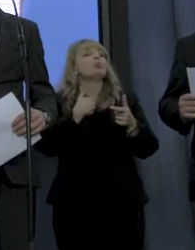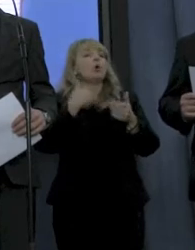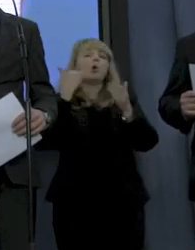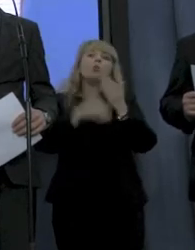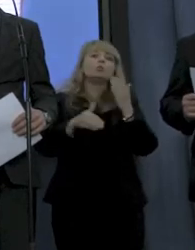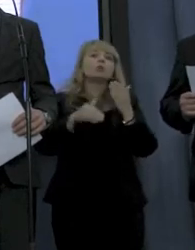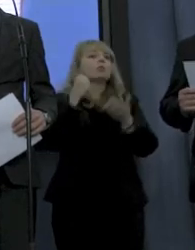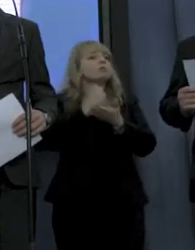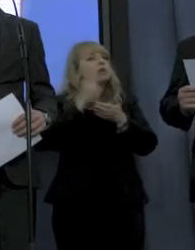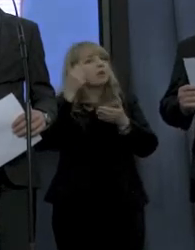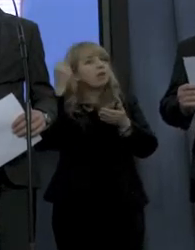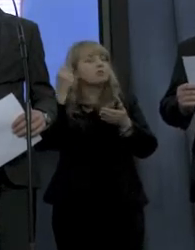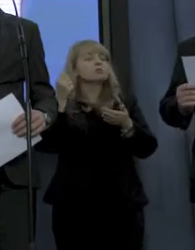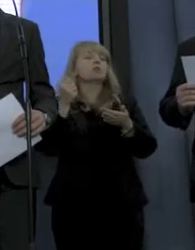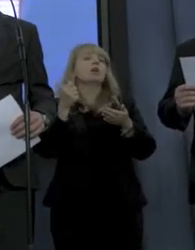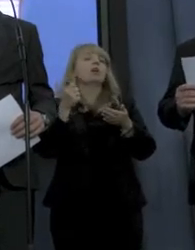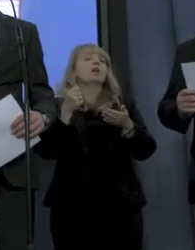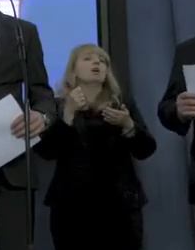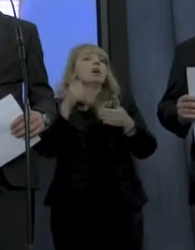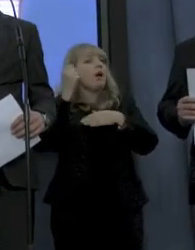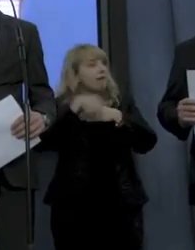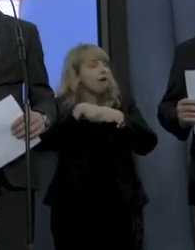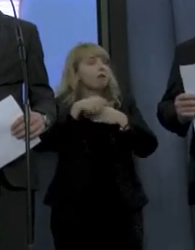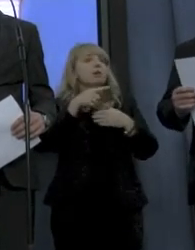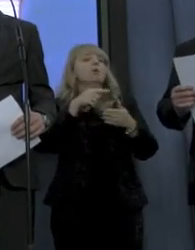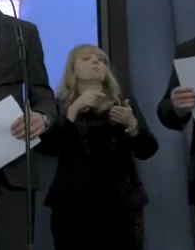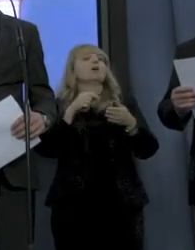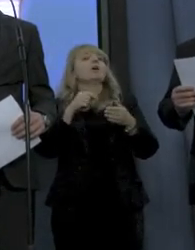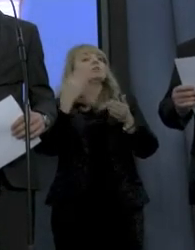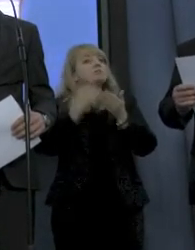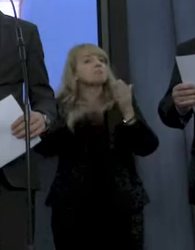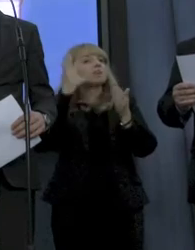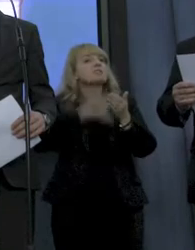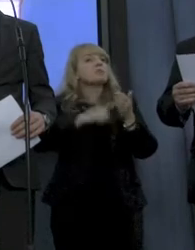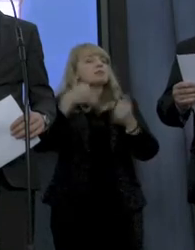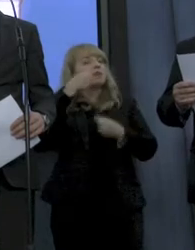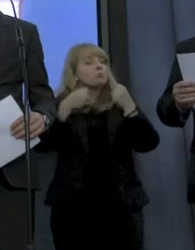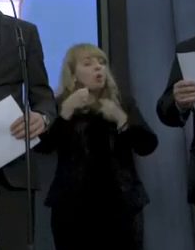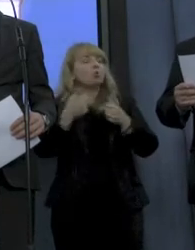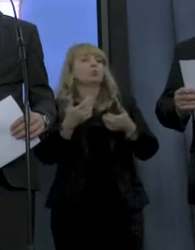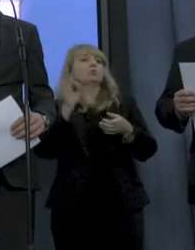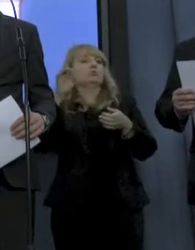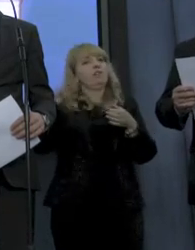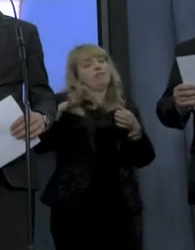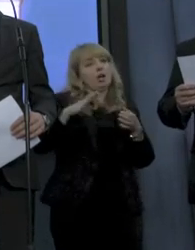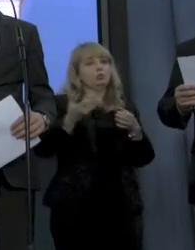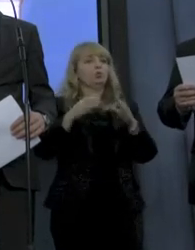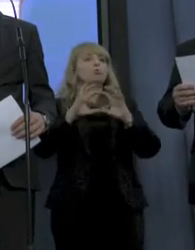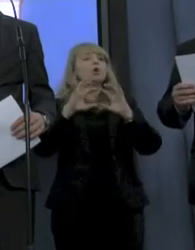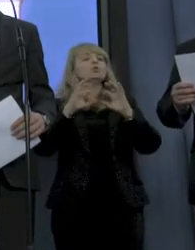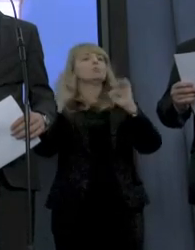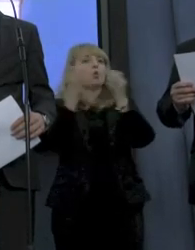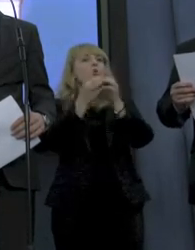Utrata prawa jazdy, utrata pojazdu lub jego wartości, zbiorowa